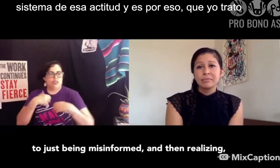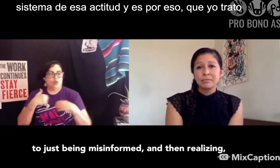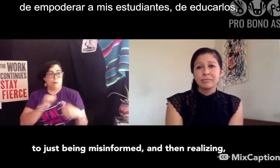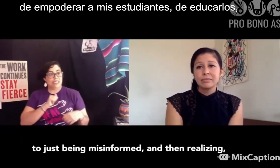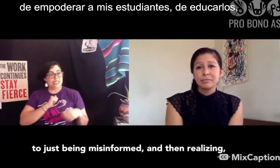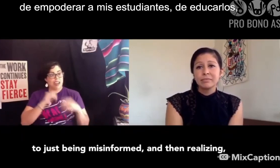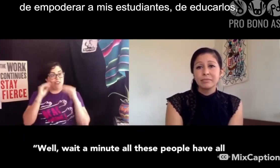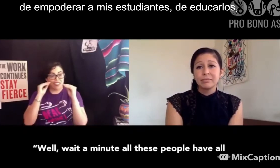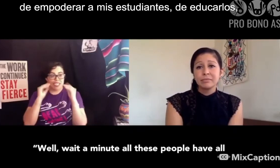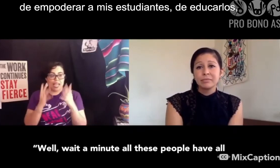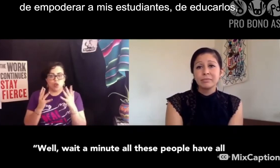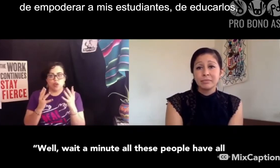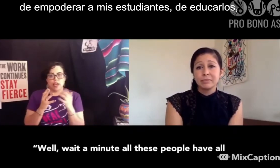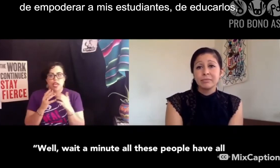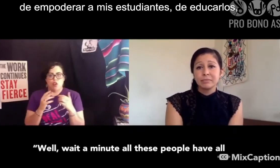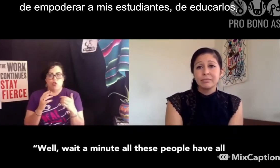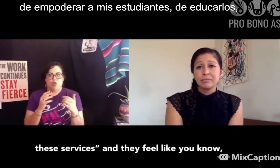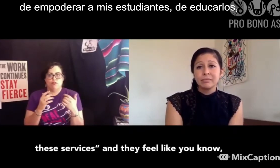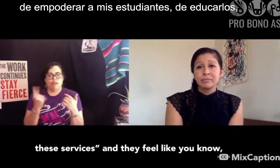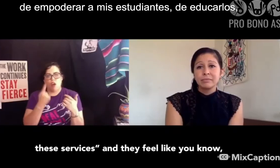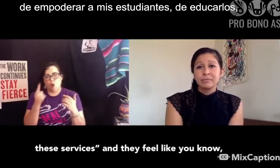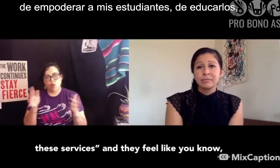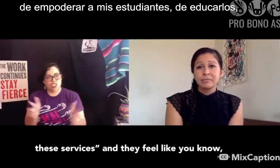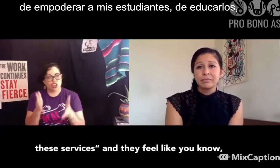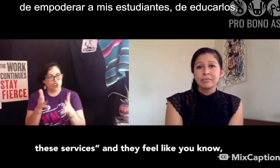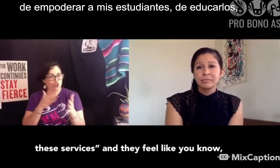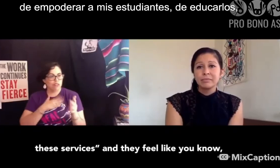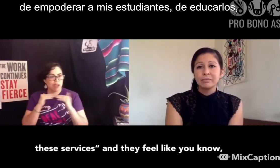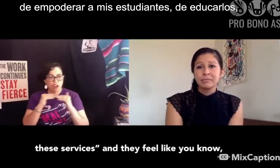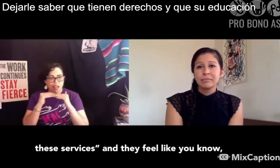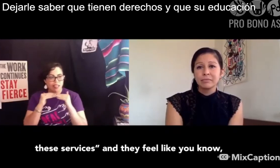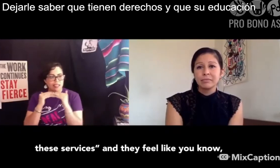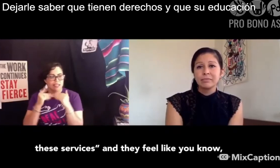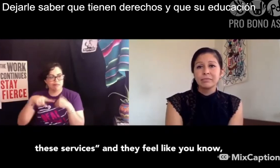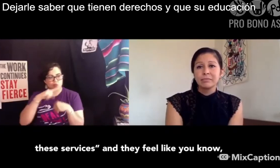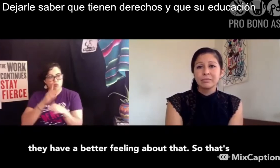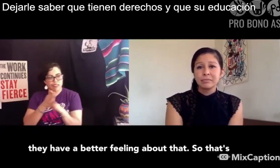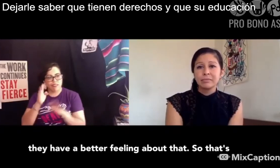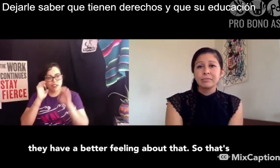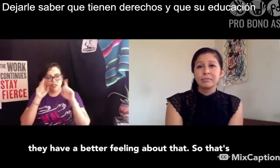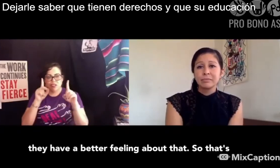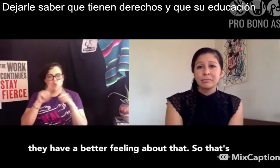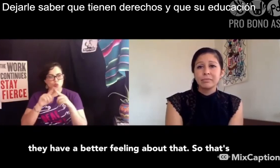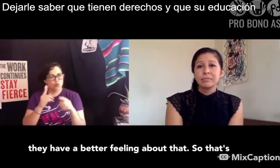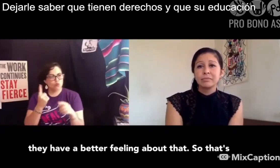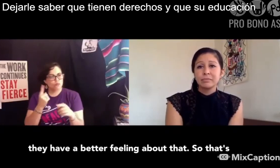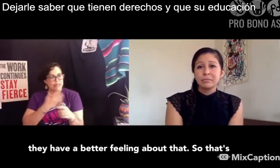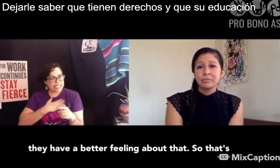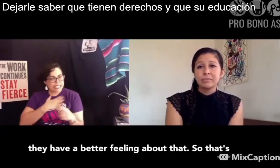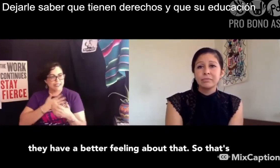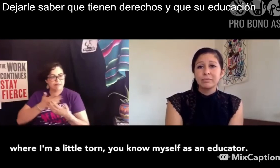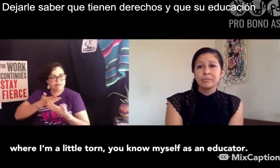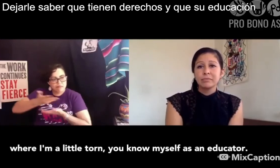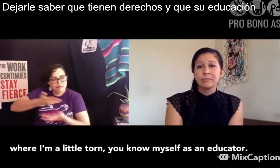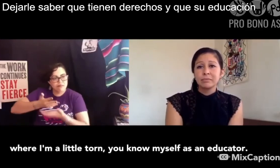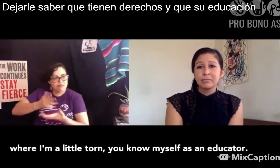yo trato de empoderar a mis estudiantes, de educarlos, de dejarles